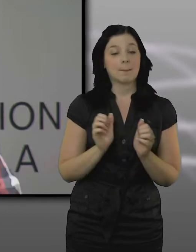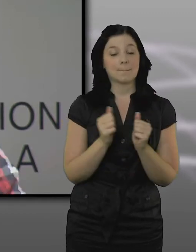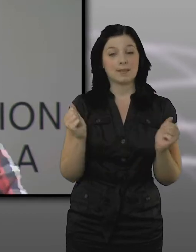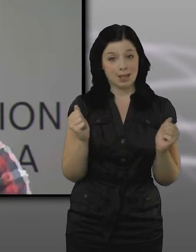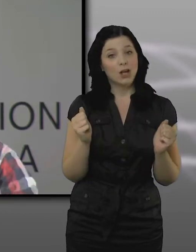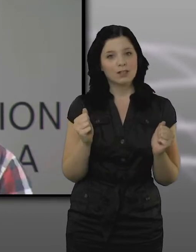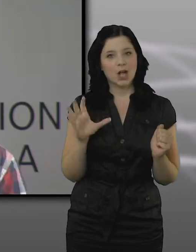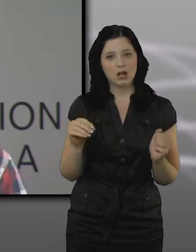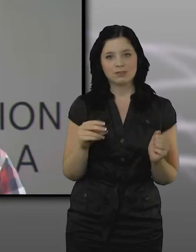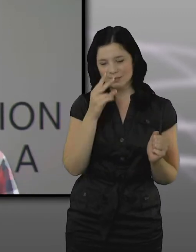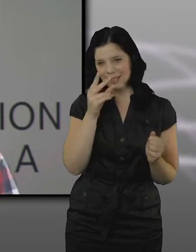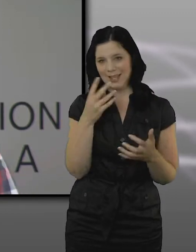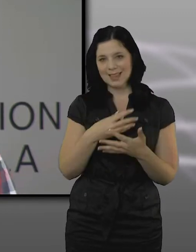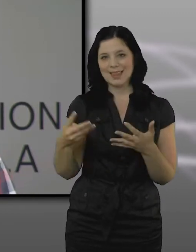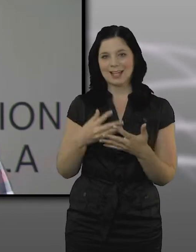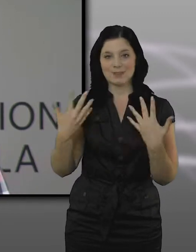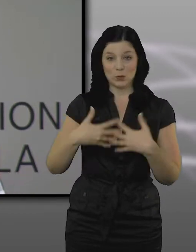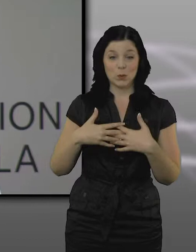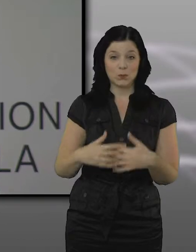Men här har ni textningsfunktionen. Ja.